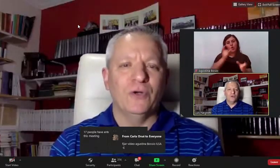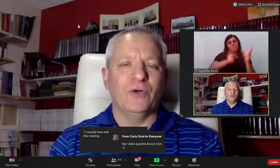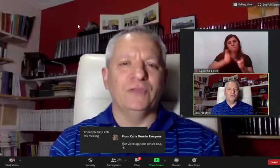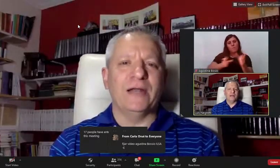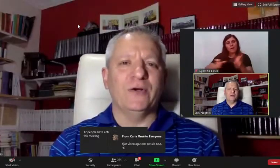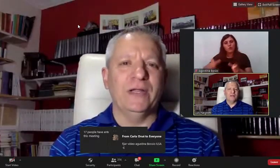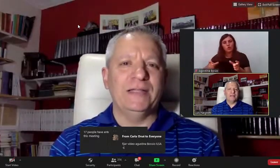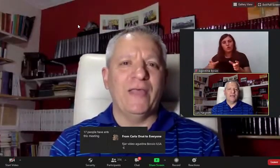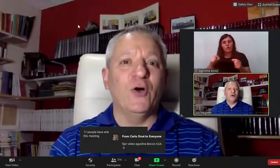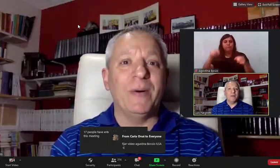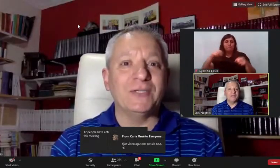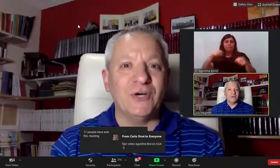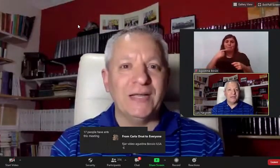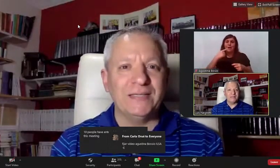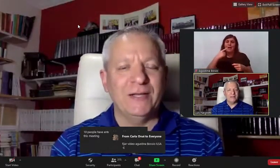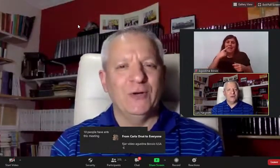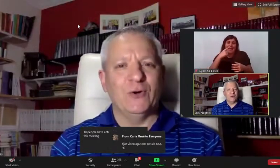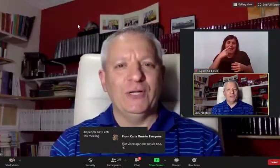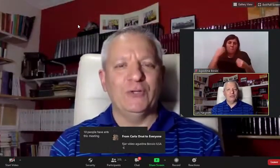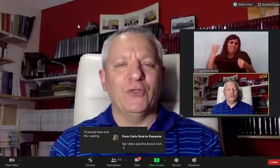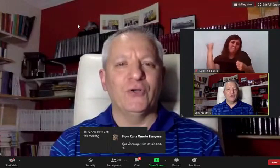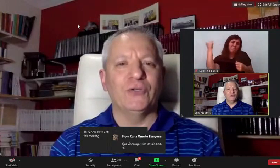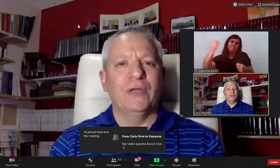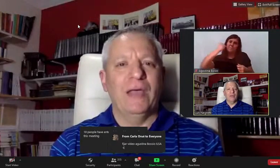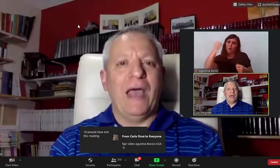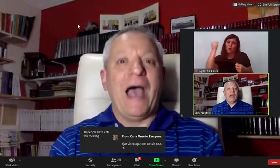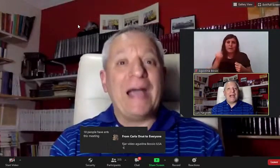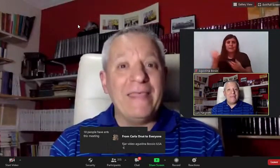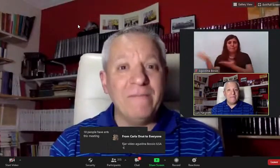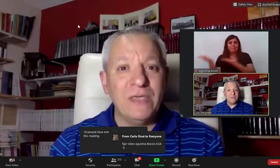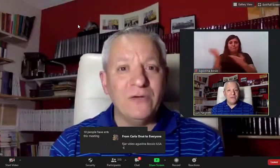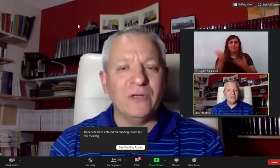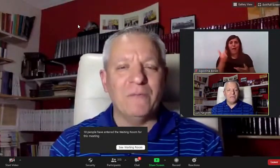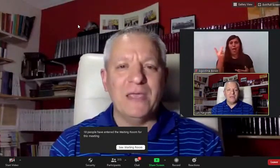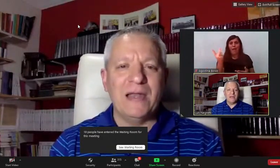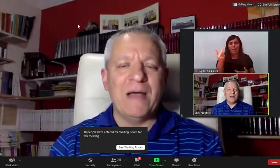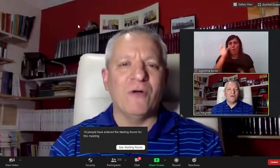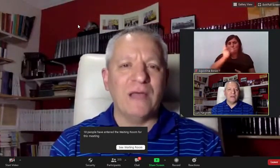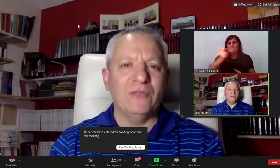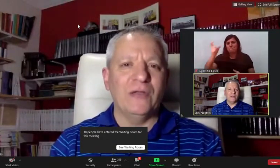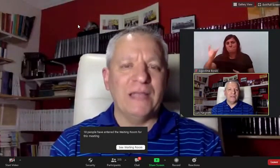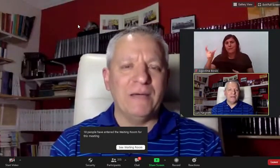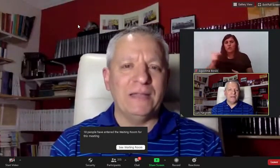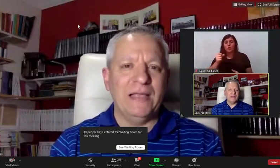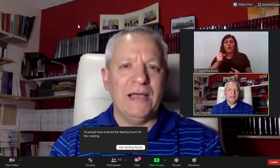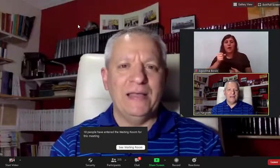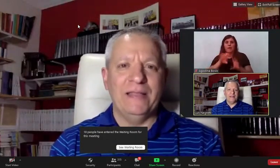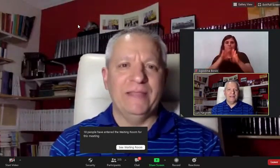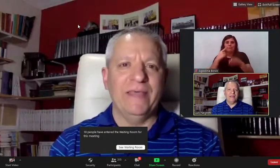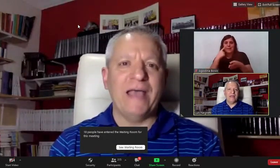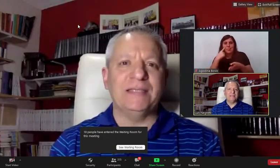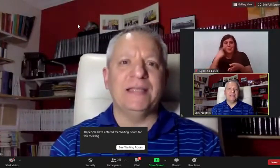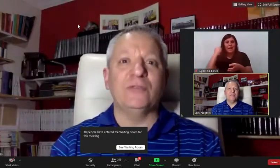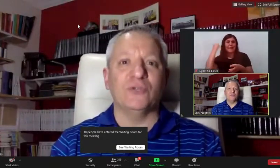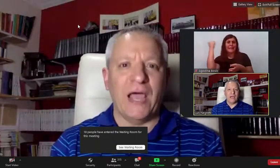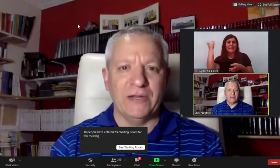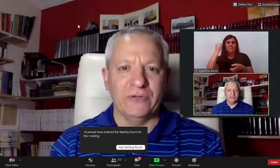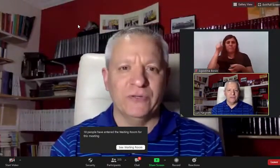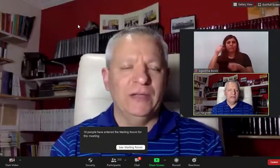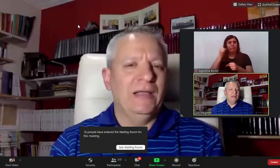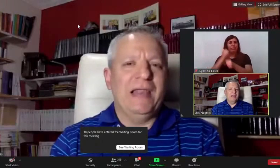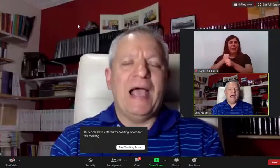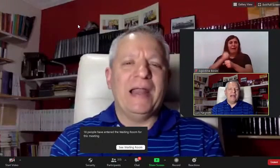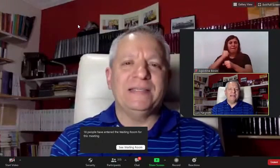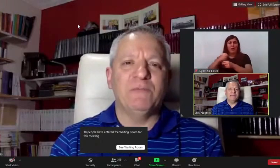lujo contar con estas dos personas, con estos dos académicos que vienen abordando la temática desde hace tantos